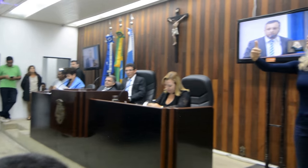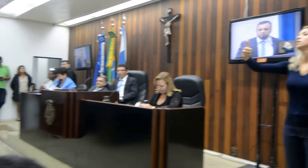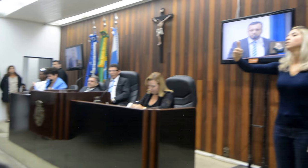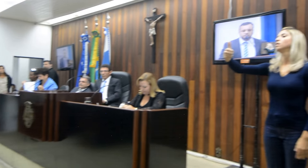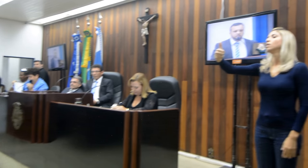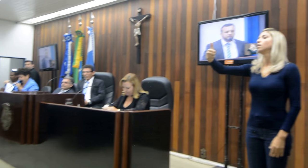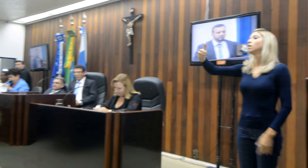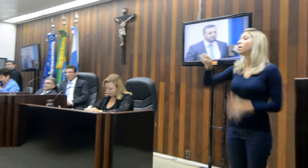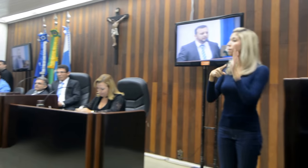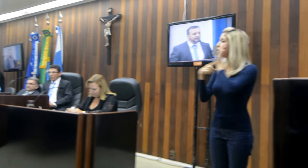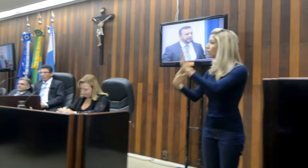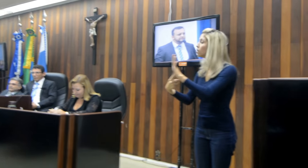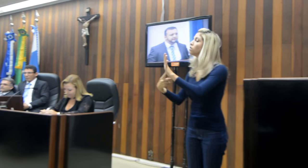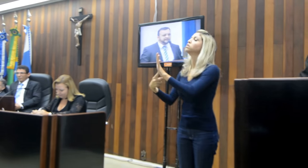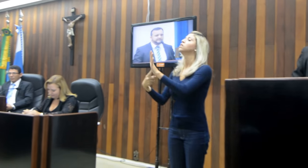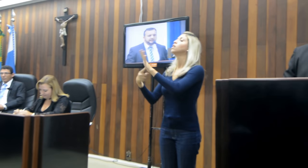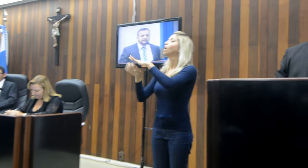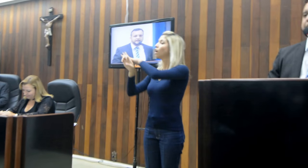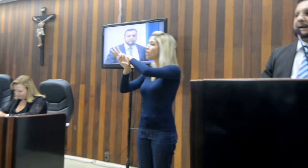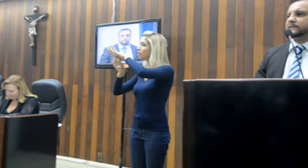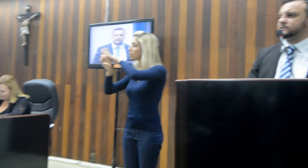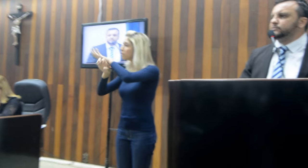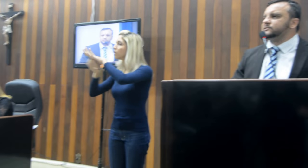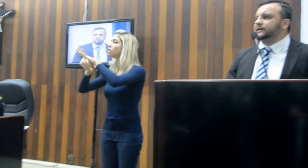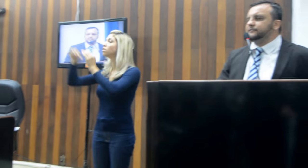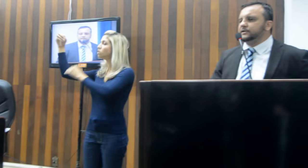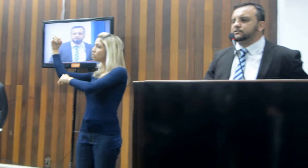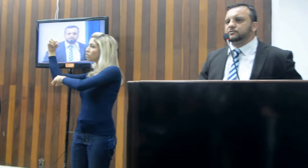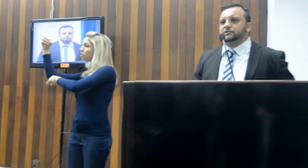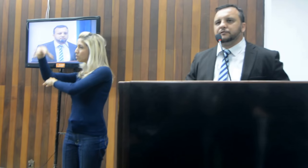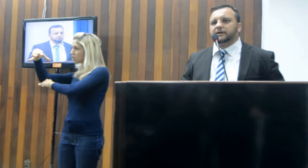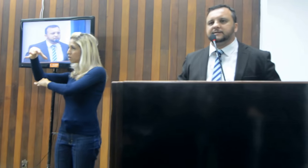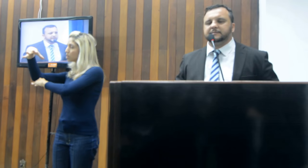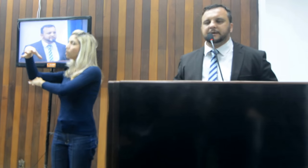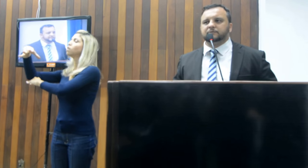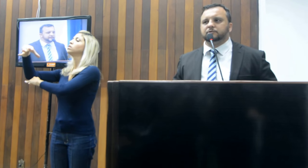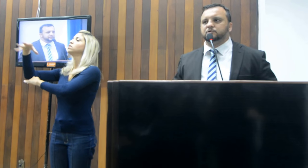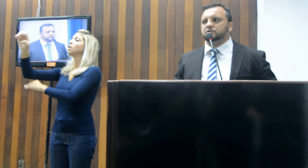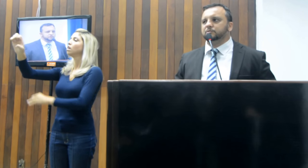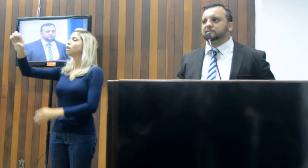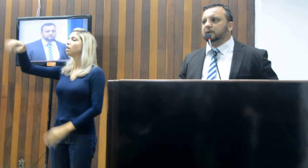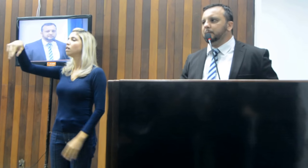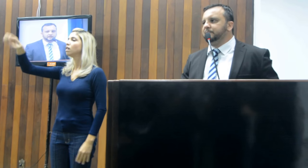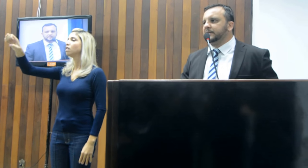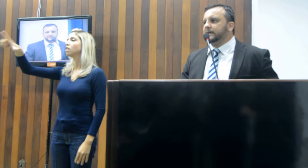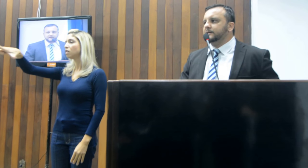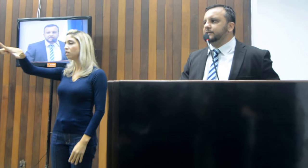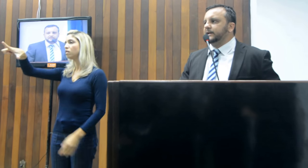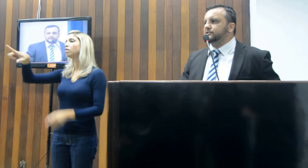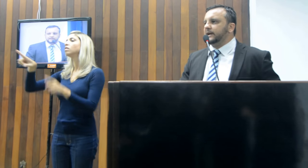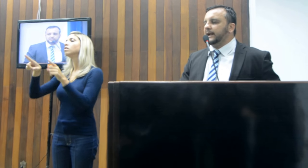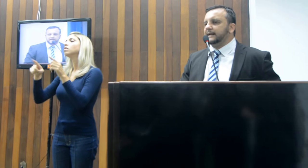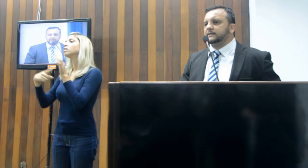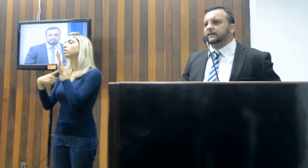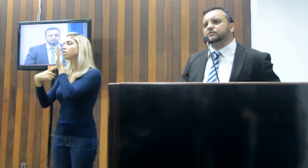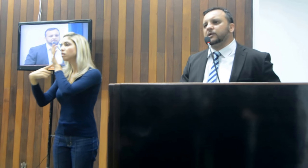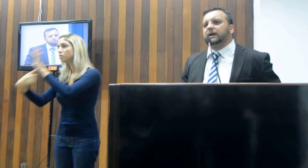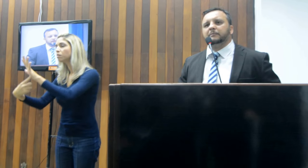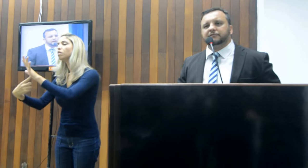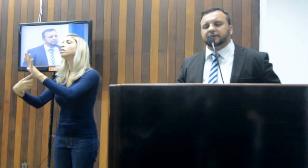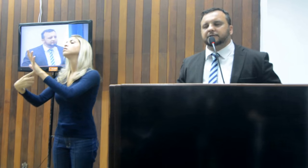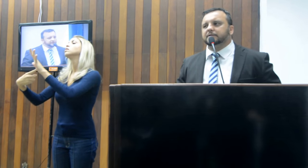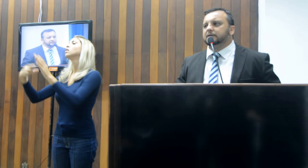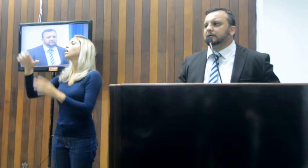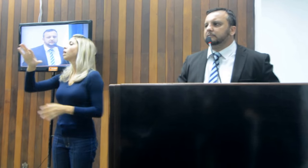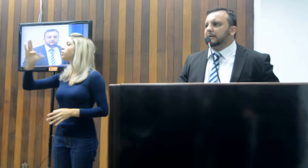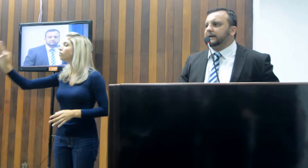Enel, a empresa que presta o serviço de fornecimento e distribuição de energia elétrica, não só